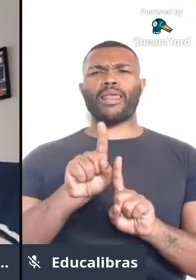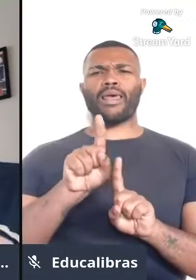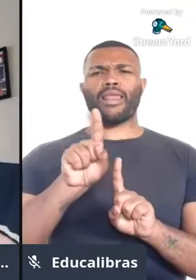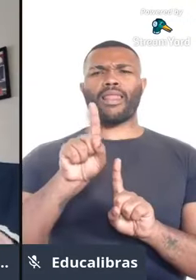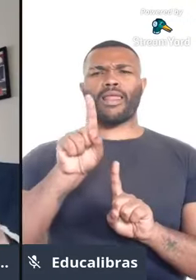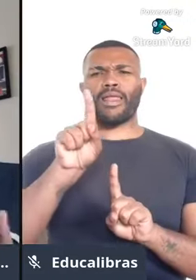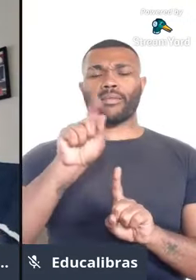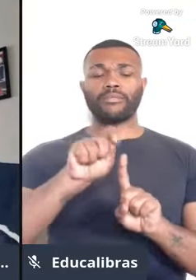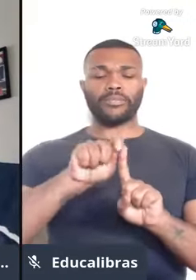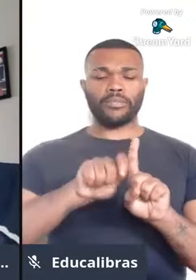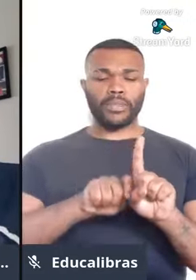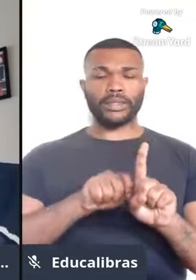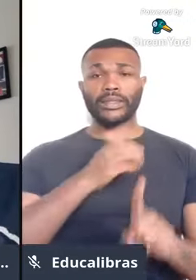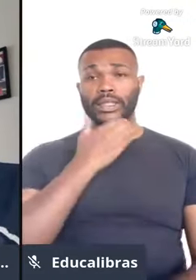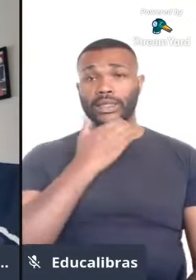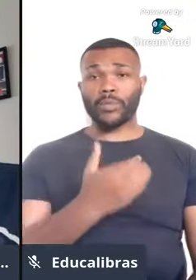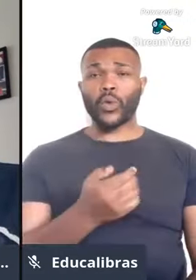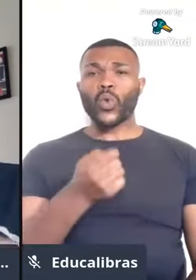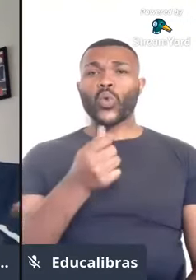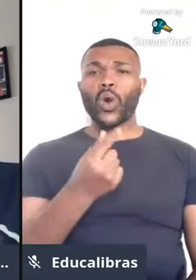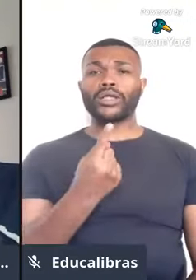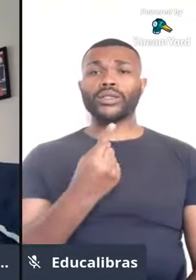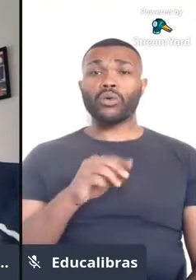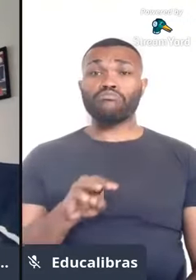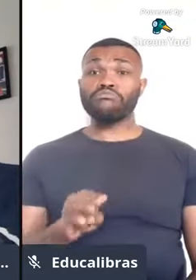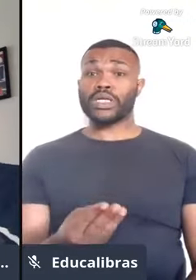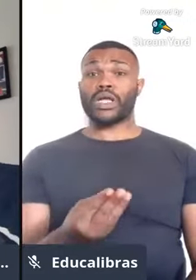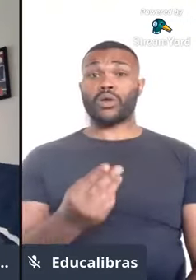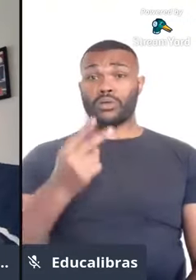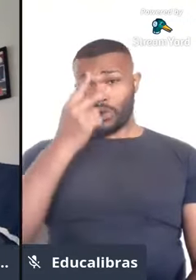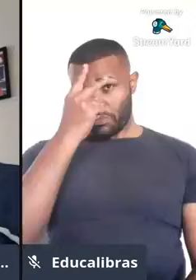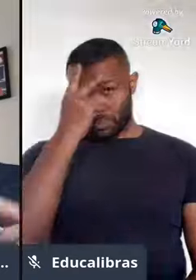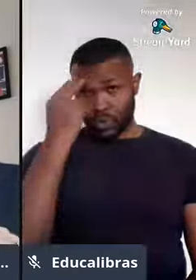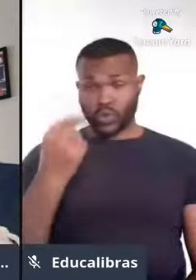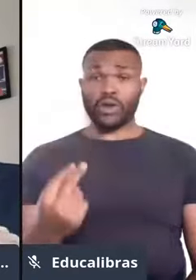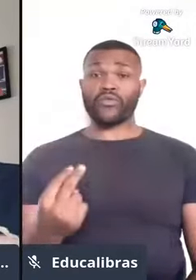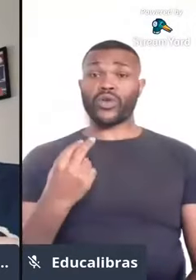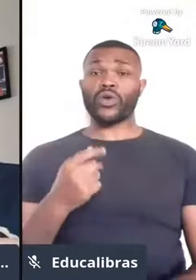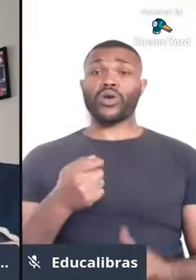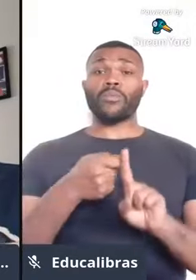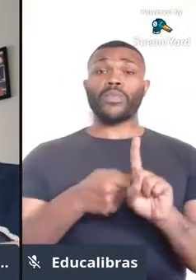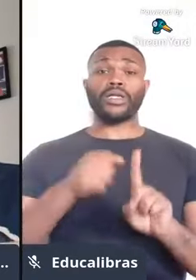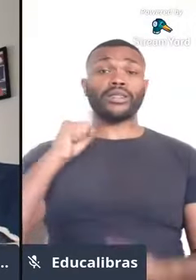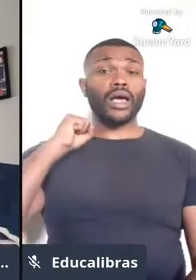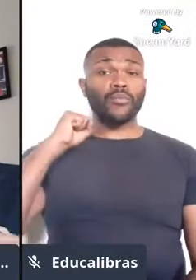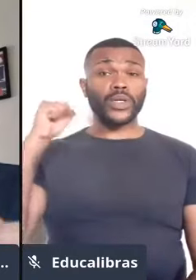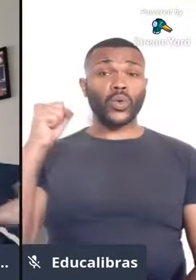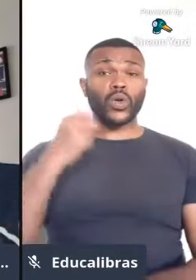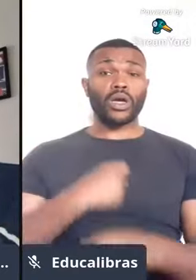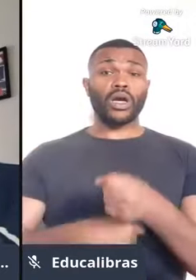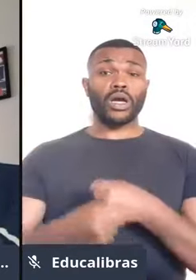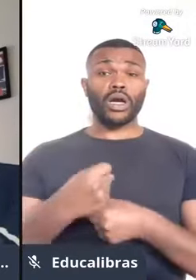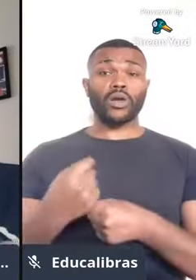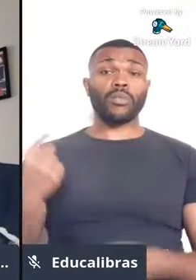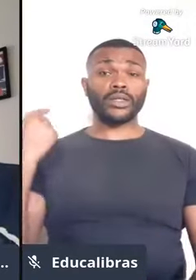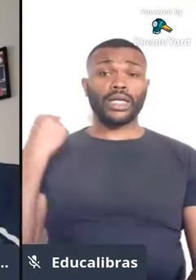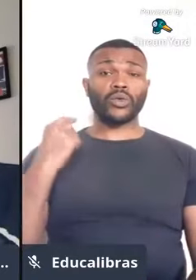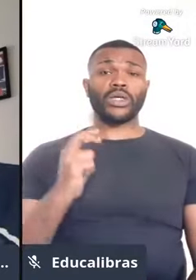do ano passado eu tive quase 1 milhão de acessos, e em abril do ano passado eu tive 550 mil, mas a